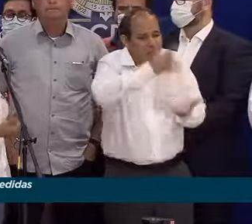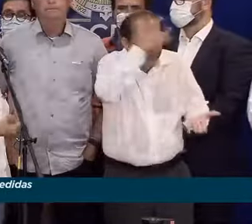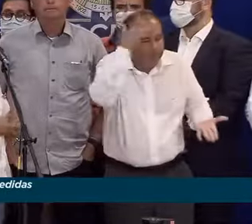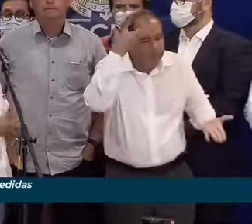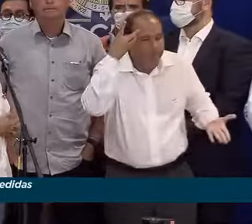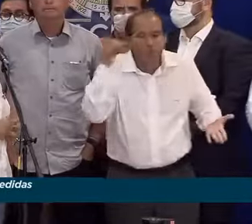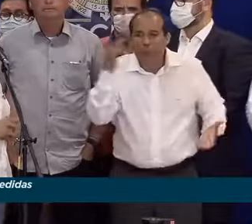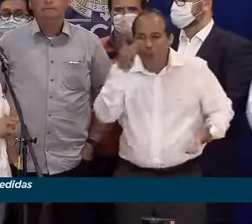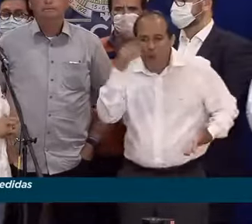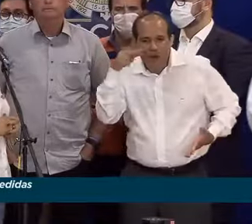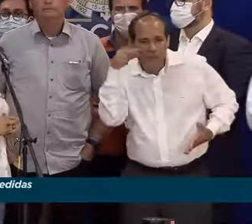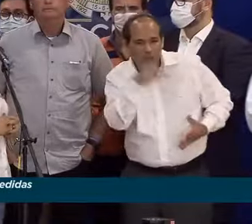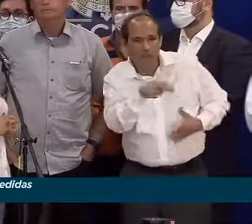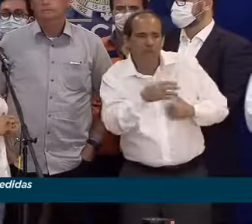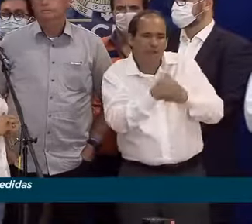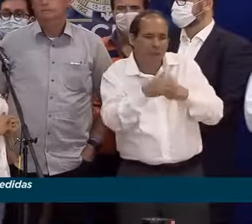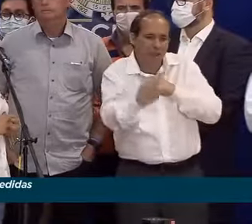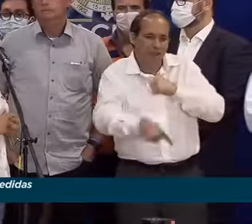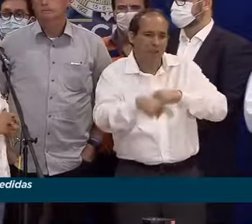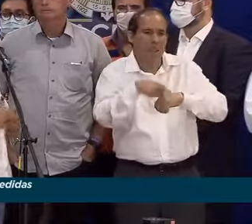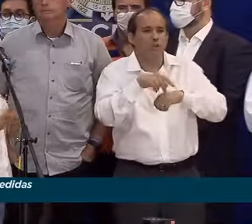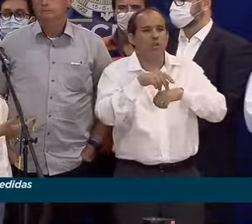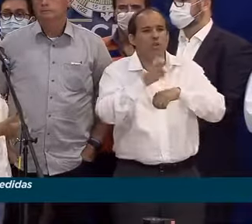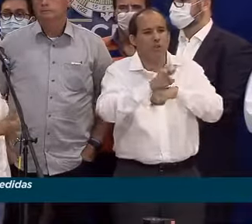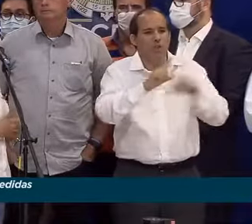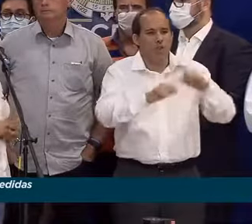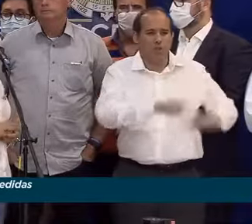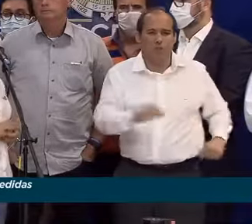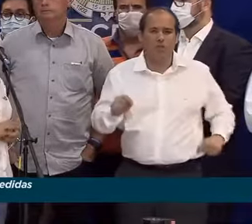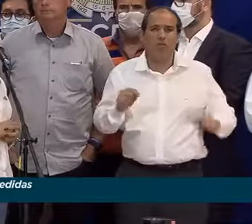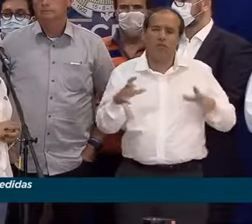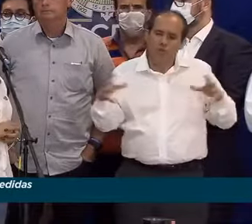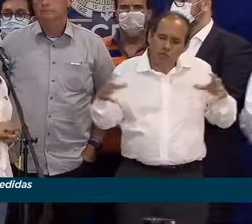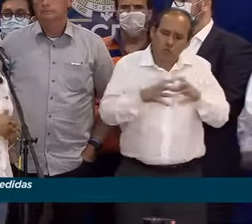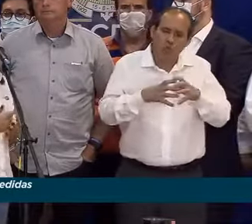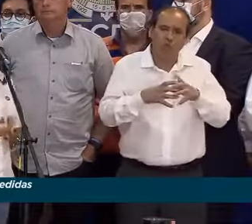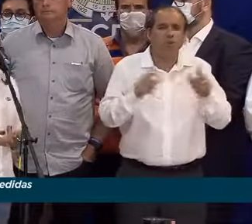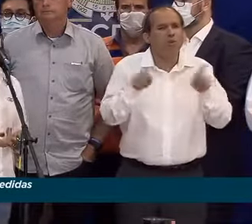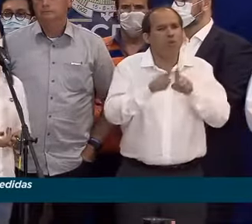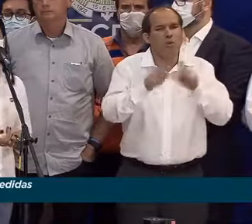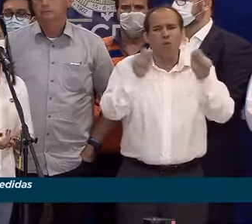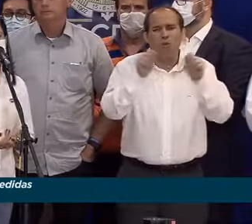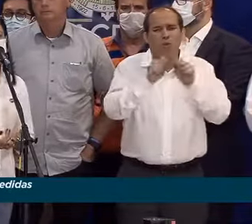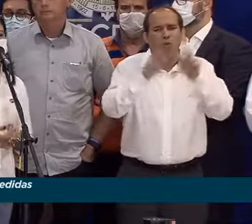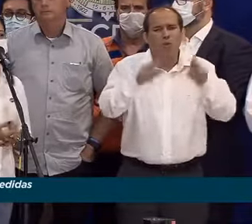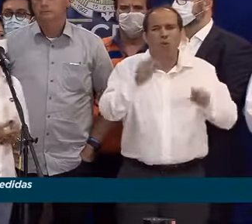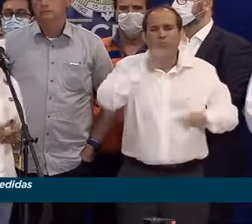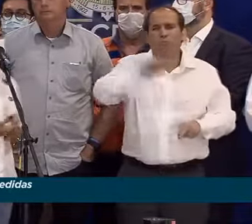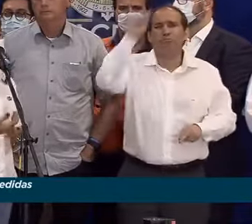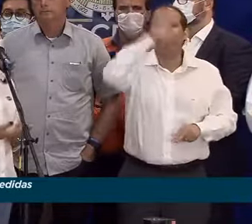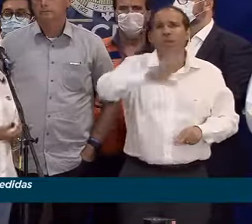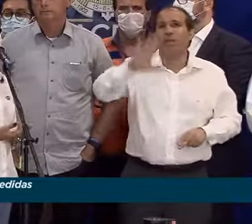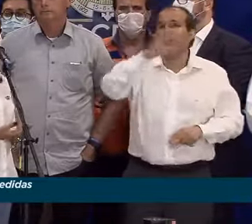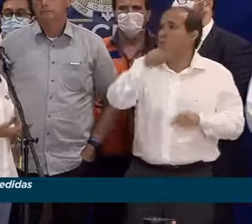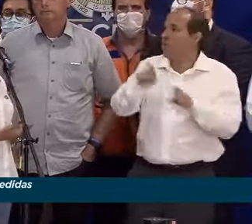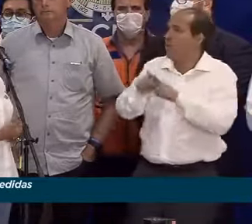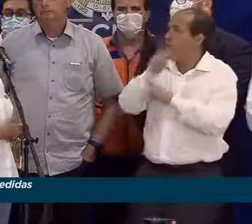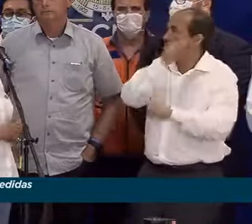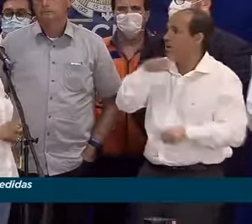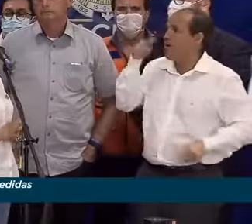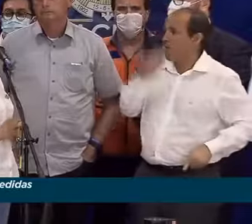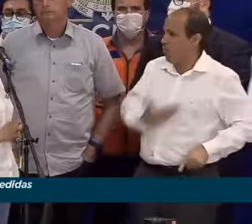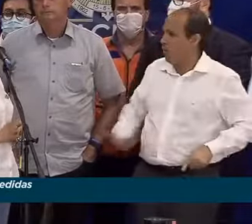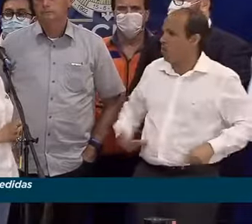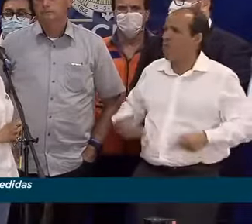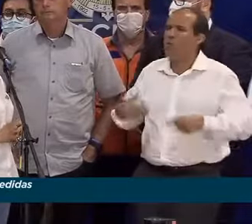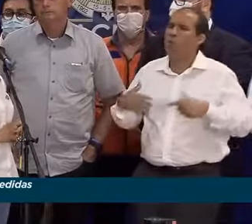senhor olhe com carinho para esse estado e como tem feito por todo o Brasil. Nosso governador Gladson, que tem lutado tanto contra todas essas